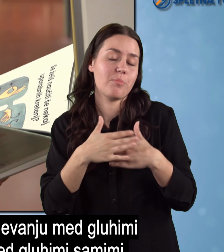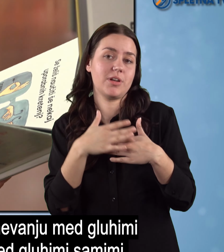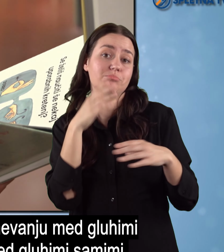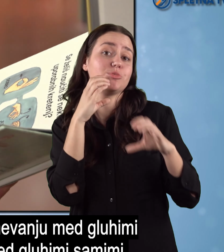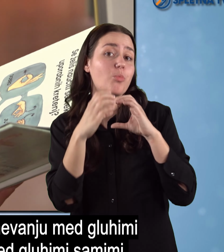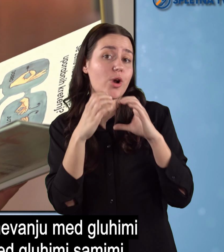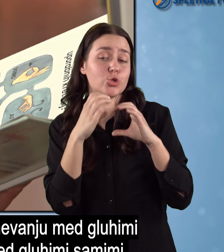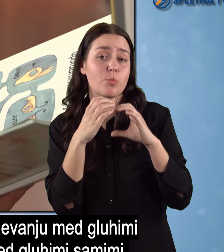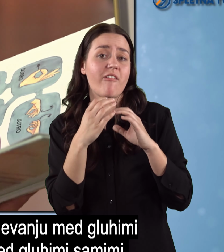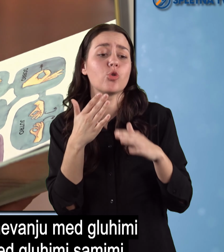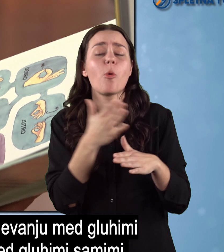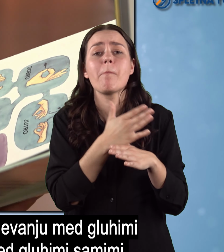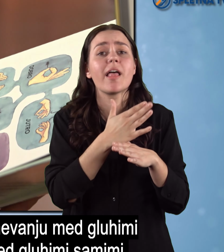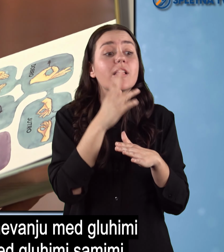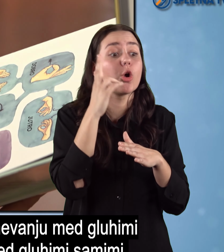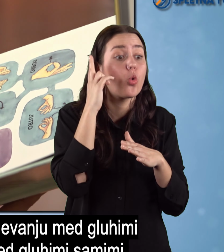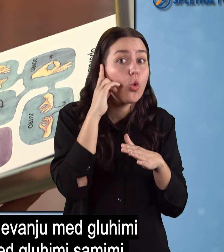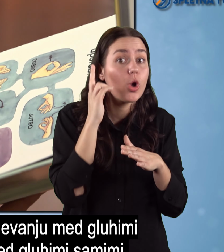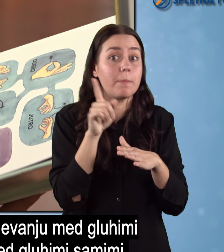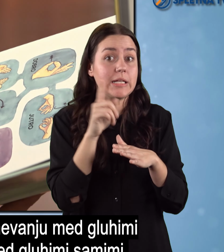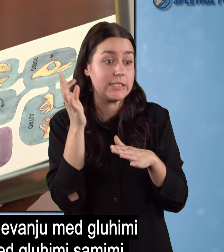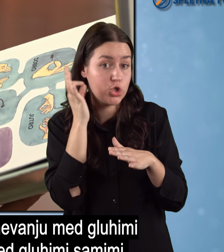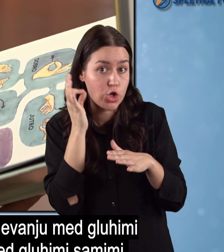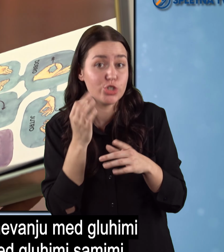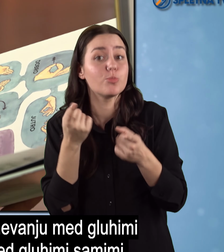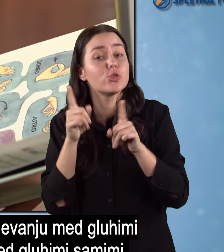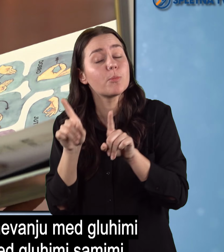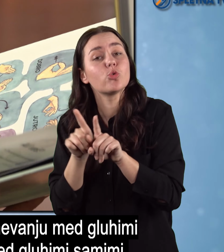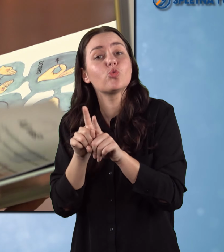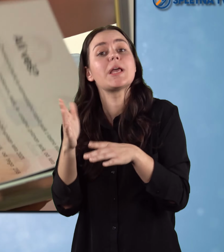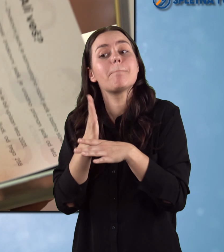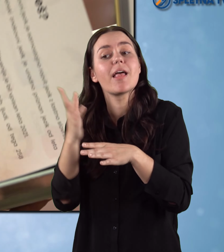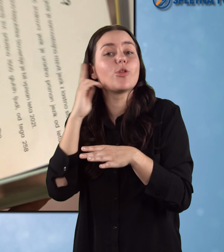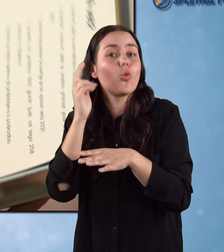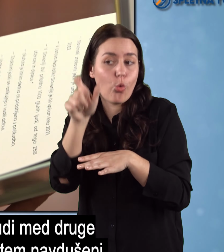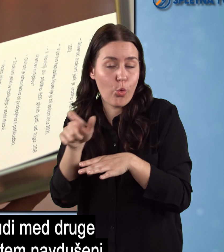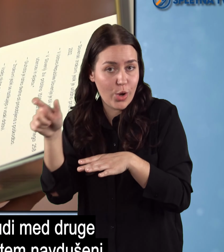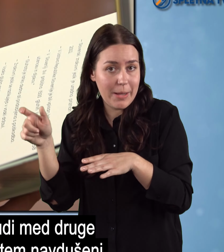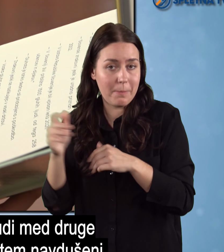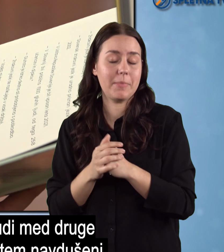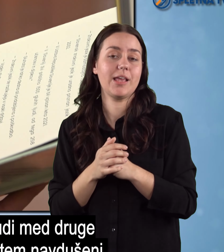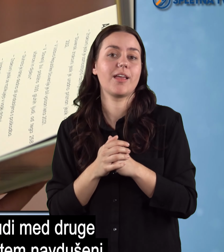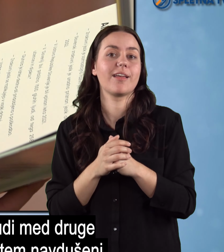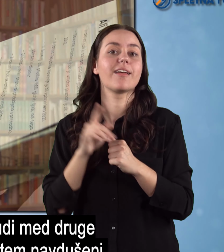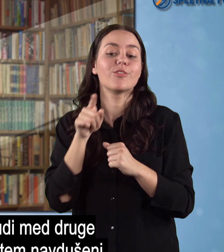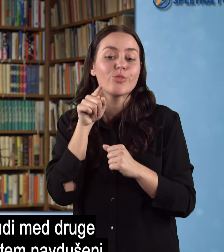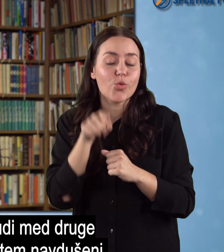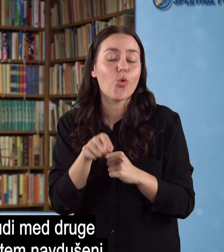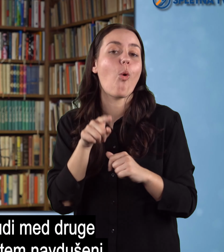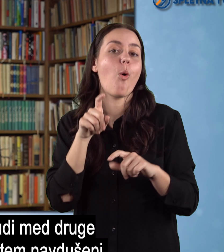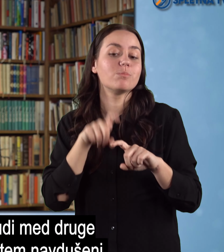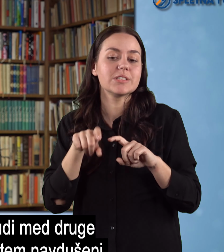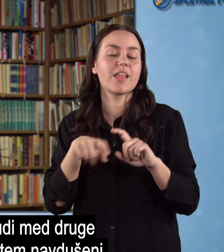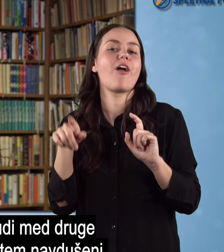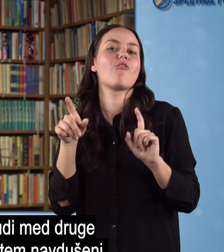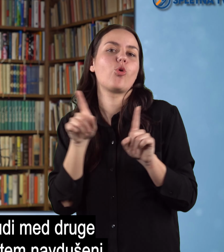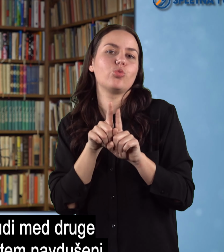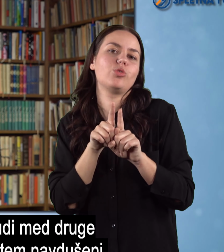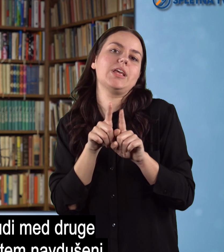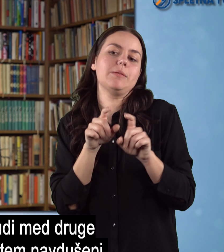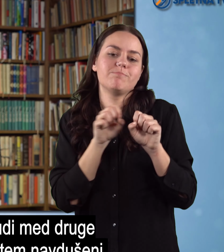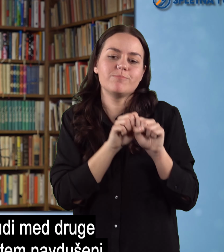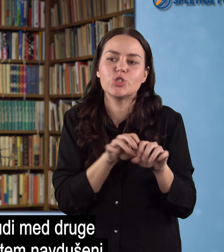sporazumevati med gluhimi in slišečimi oziroma med gluhimi samimi. In to zadevo potem širi tudi med